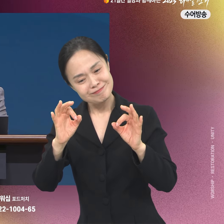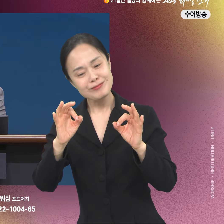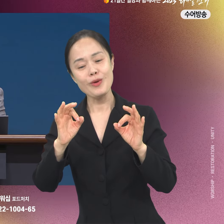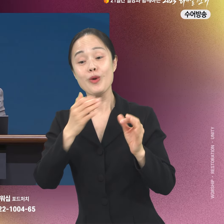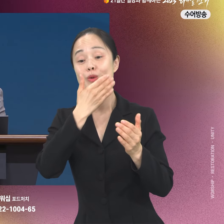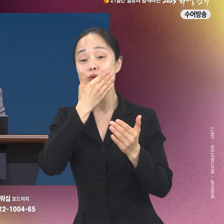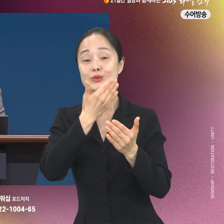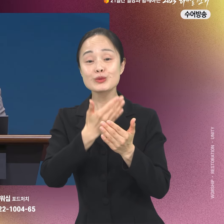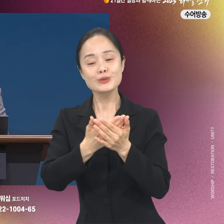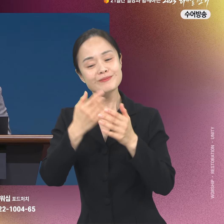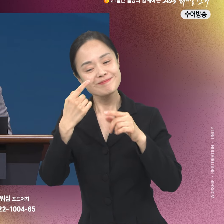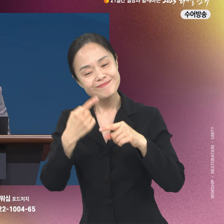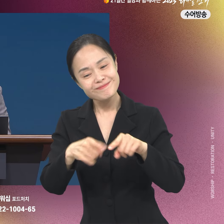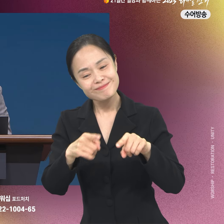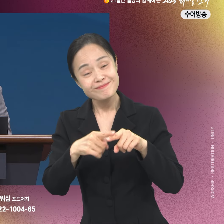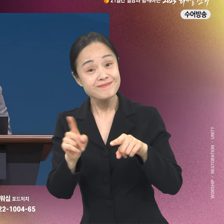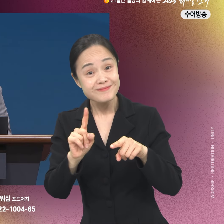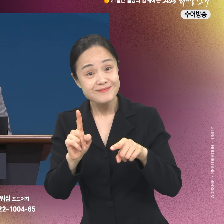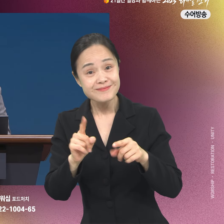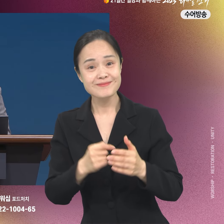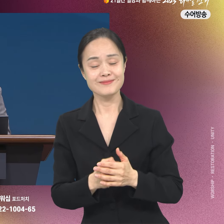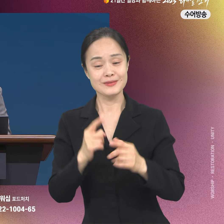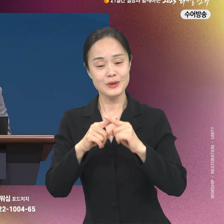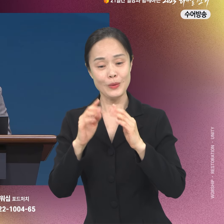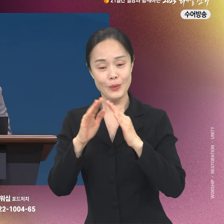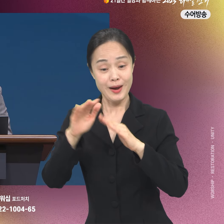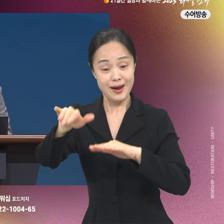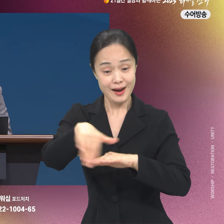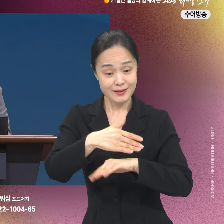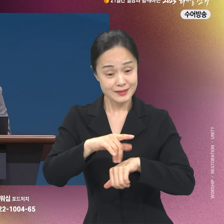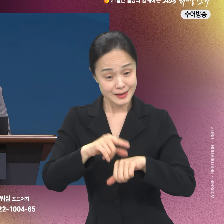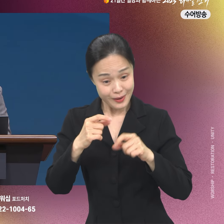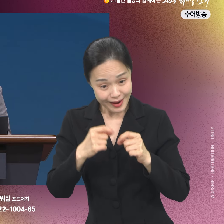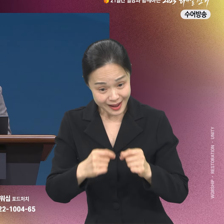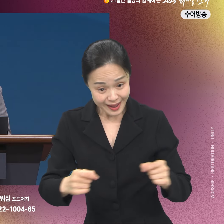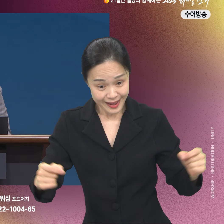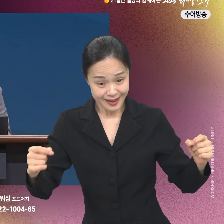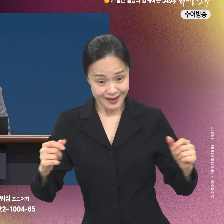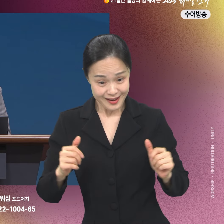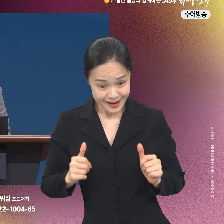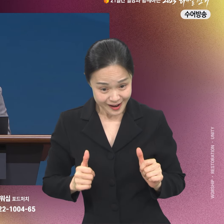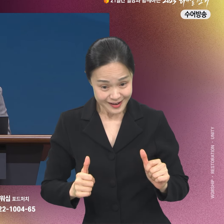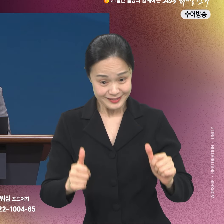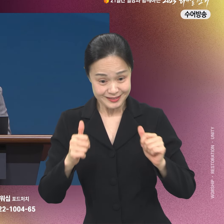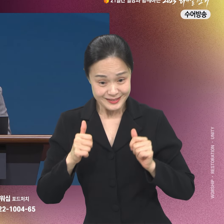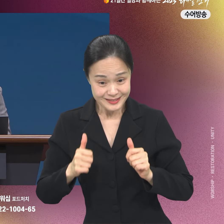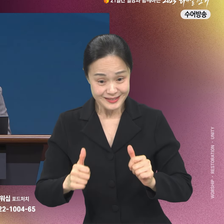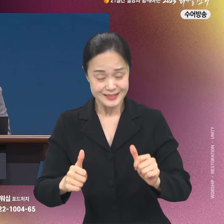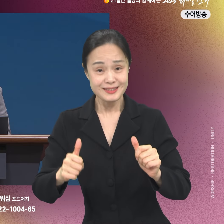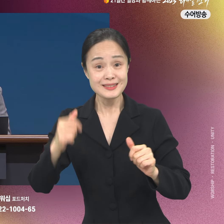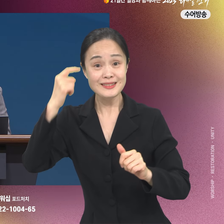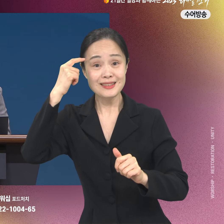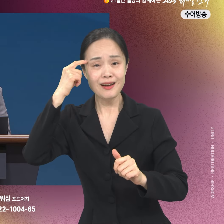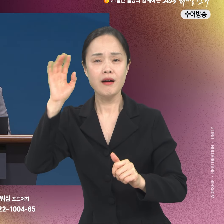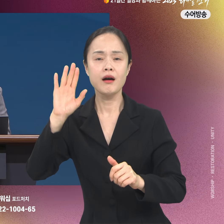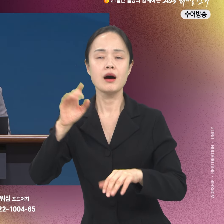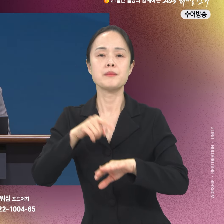거기다 시간을 준다 만다 중심을 보시는 분이기 때문에 제가